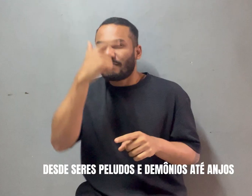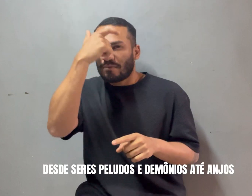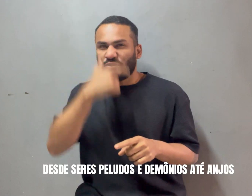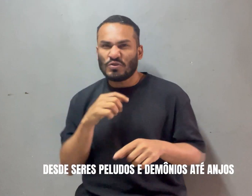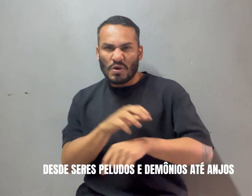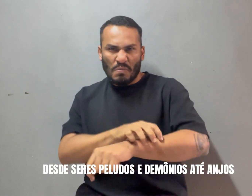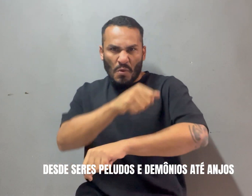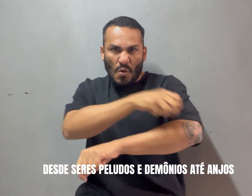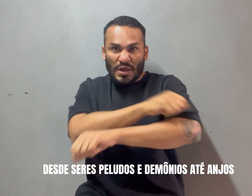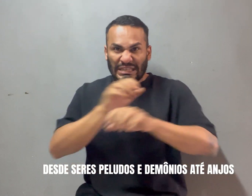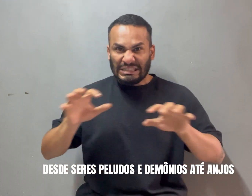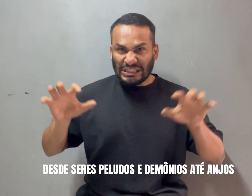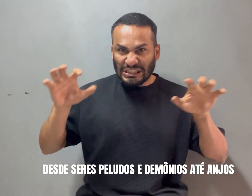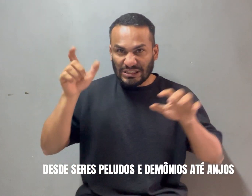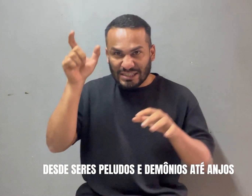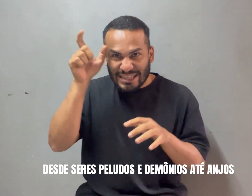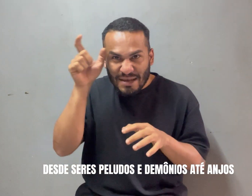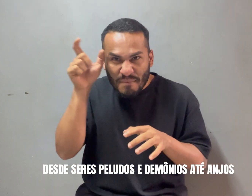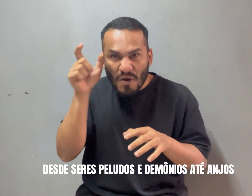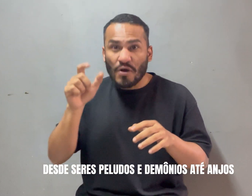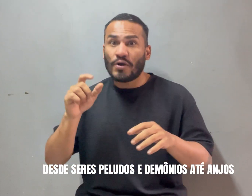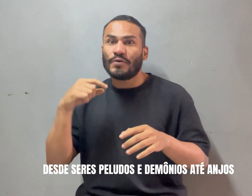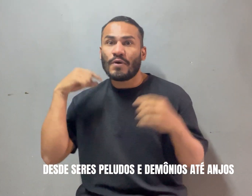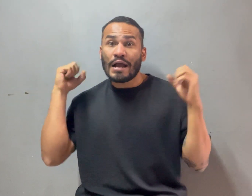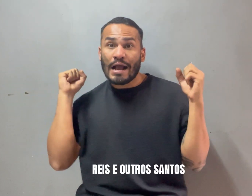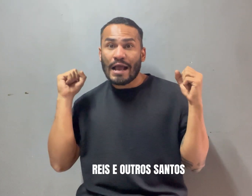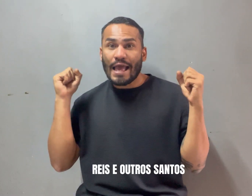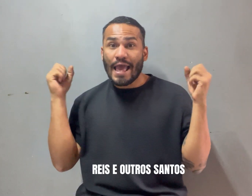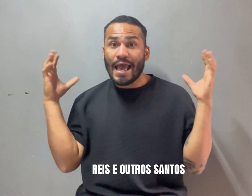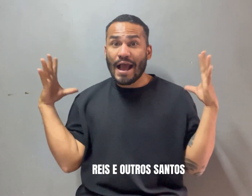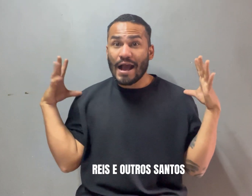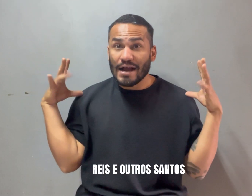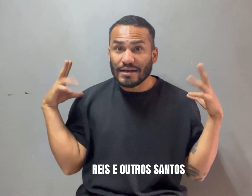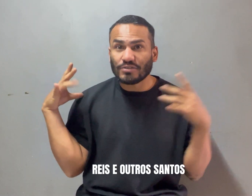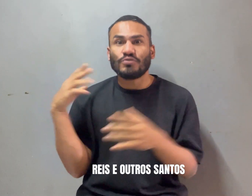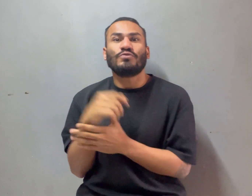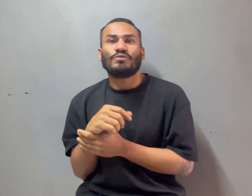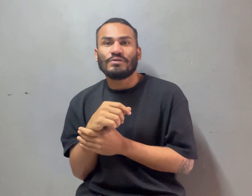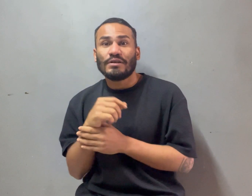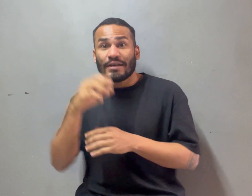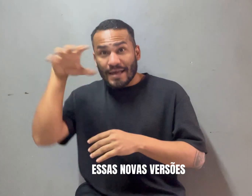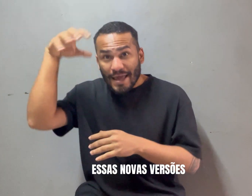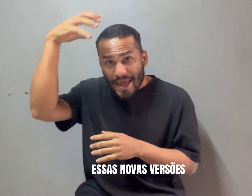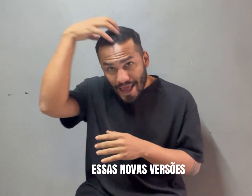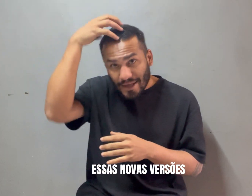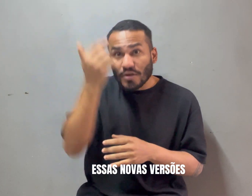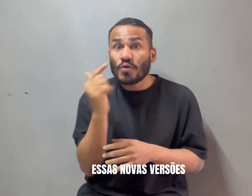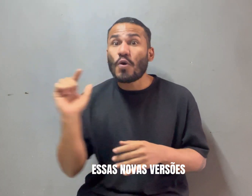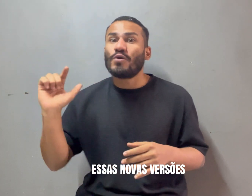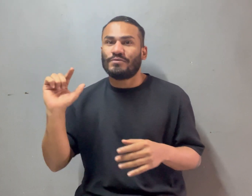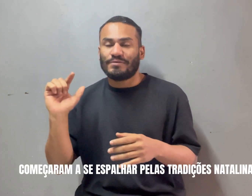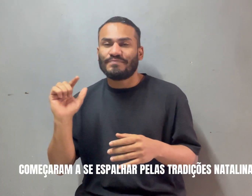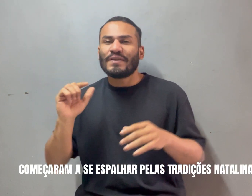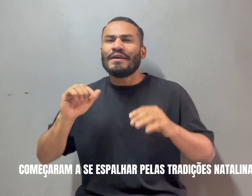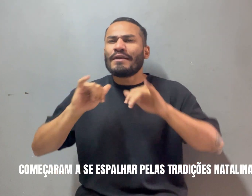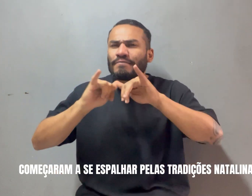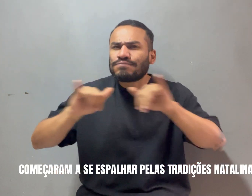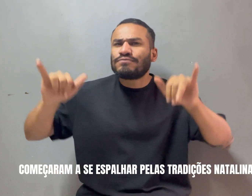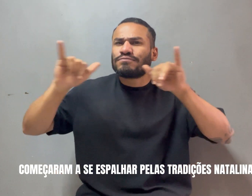desde seres peludos e demônios até anjos, reis e outros santos. Essas novas versões começaram a se espalhar